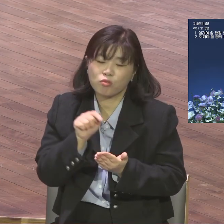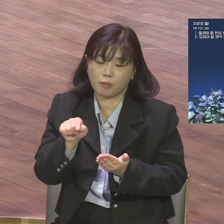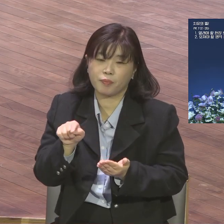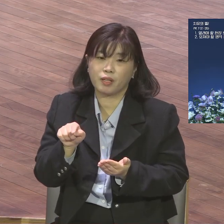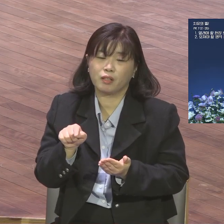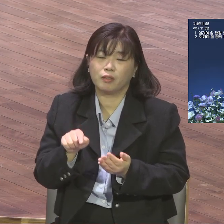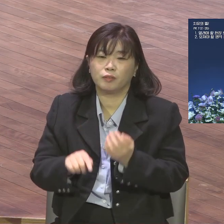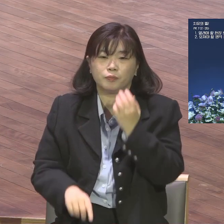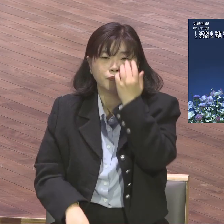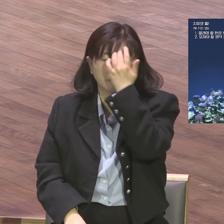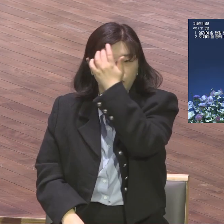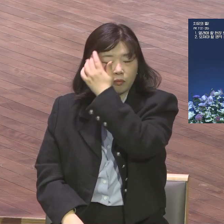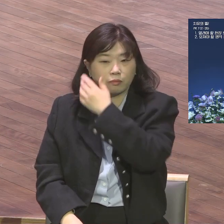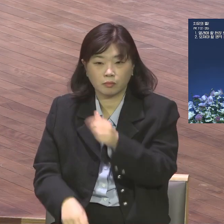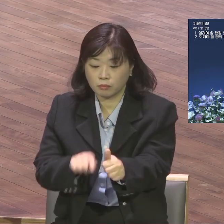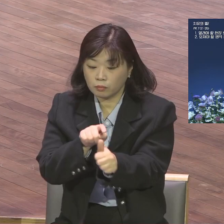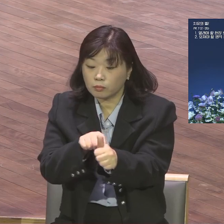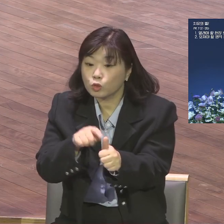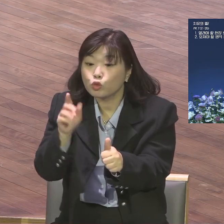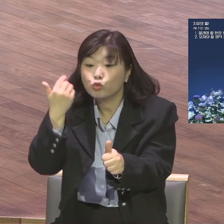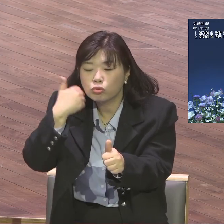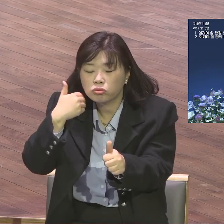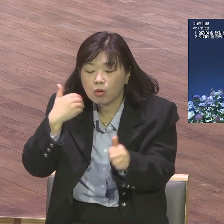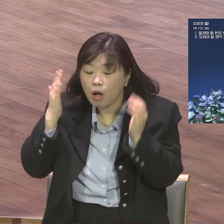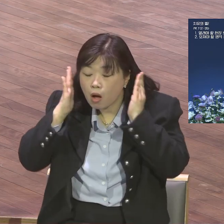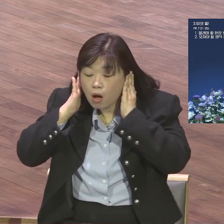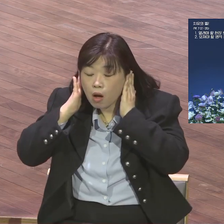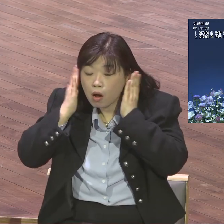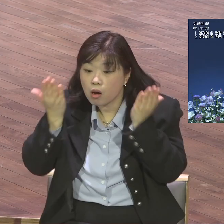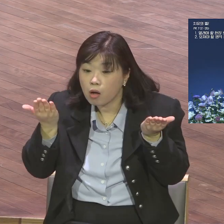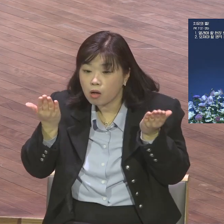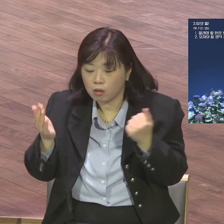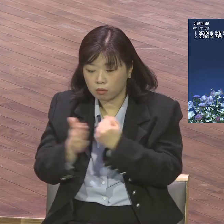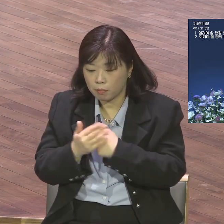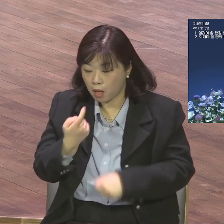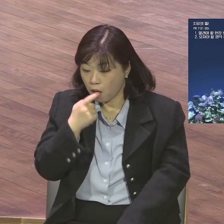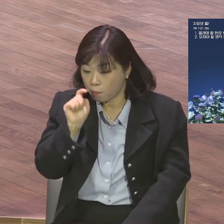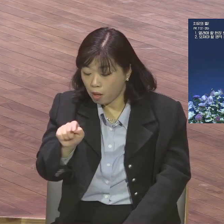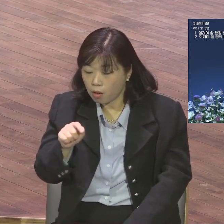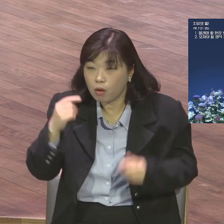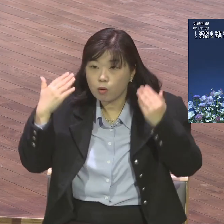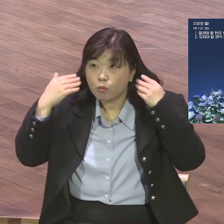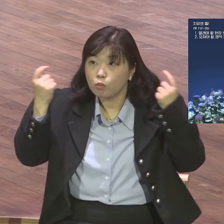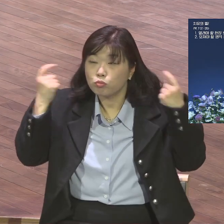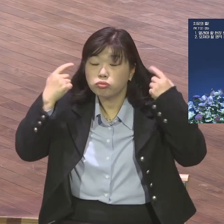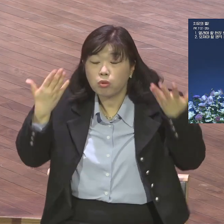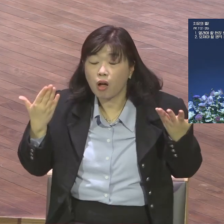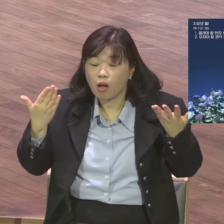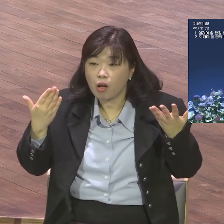이 사람은 지금 듣지 못합니다. 그래서 예수님 말씀에도 못 들어요.